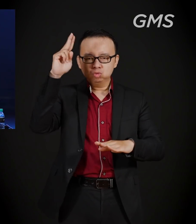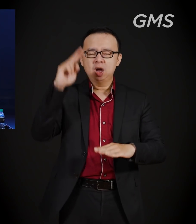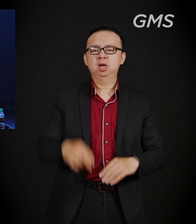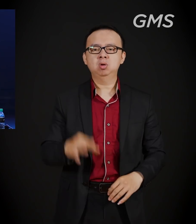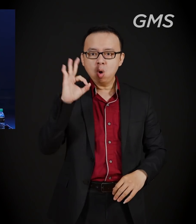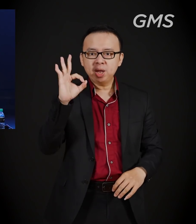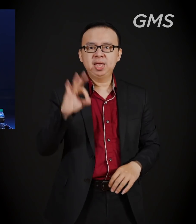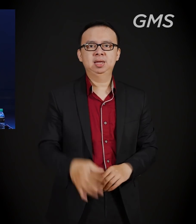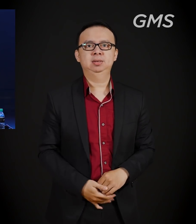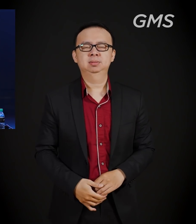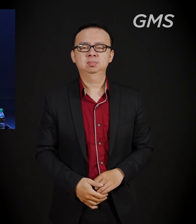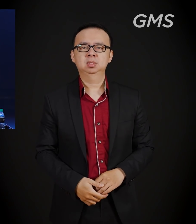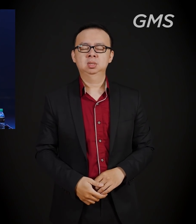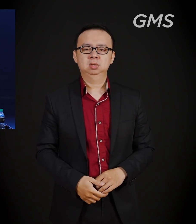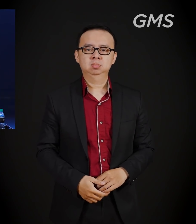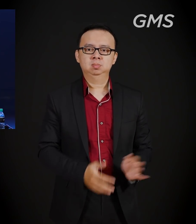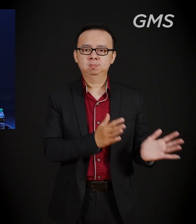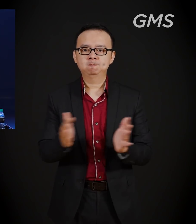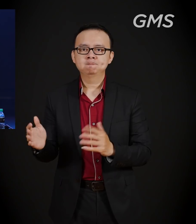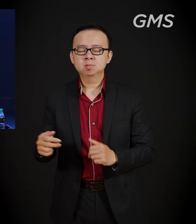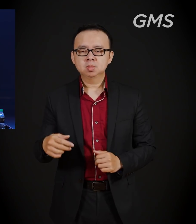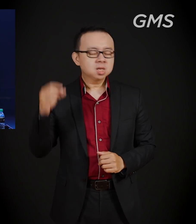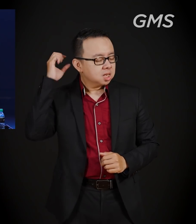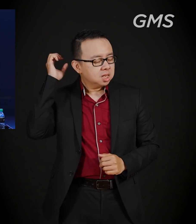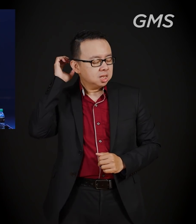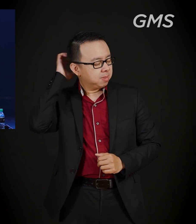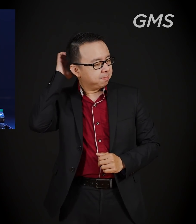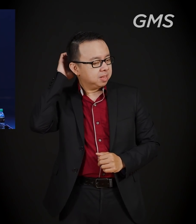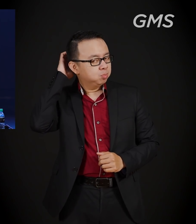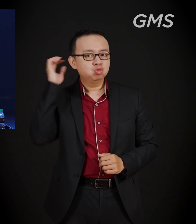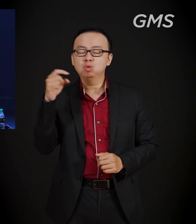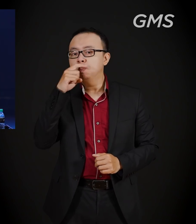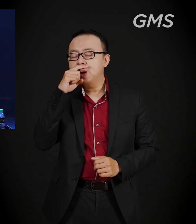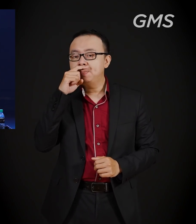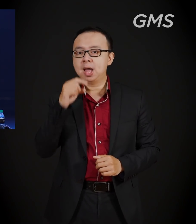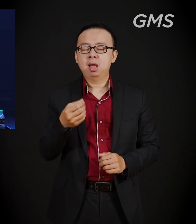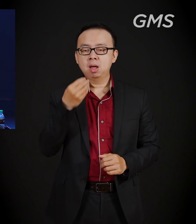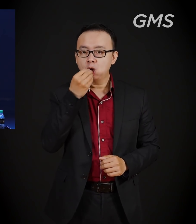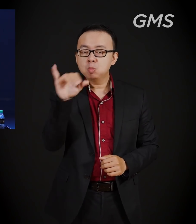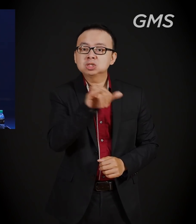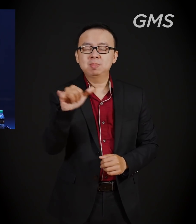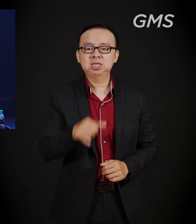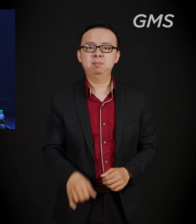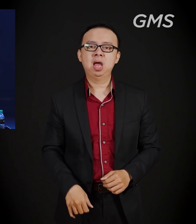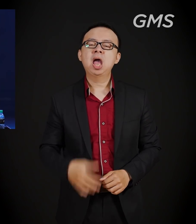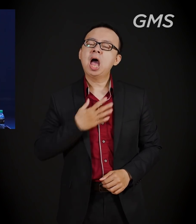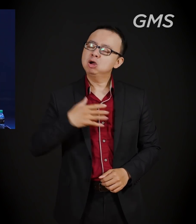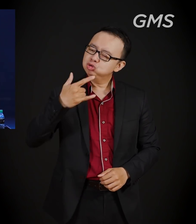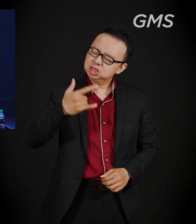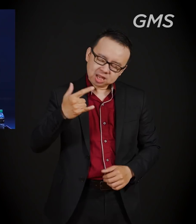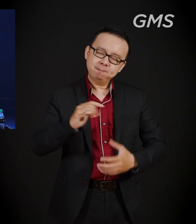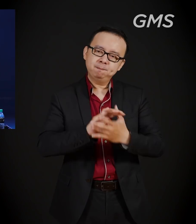bapak, adik-adik muda, hamba-hamba Tuhan, ayo sama-sama bilang sama saya. Pokoknya aku percaya. Wes, aku